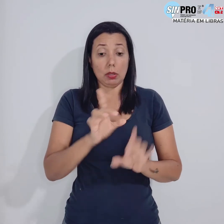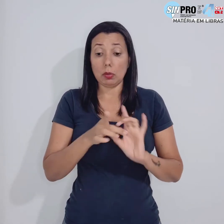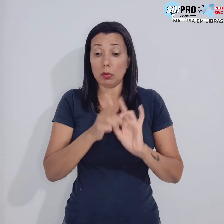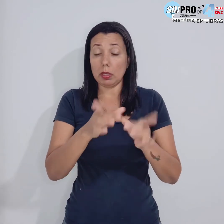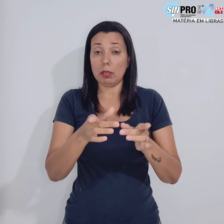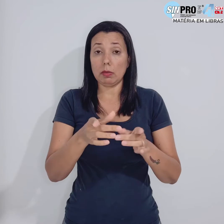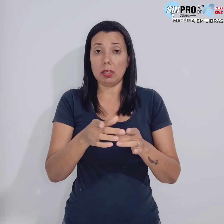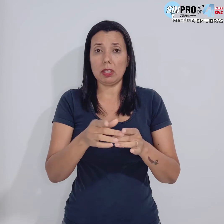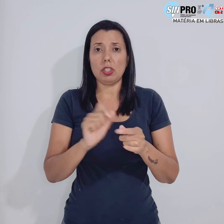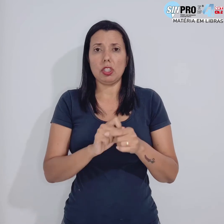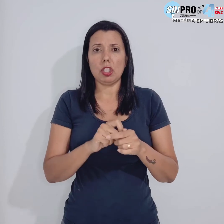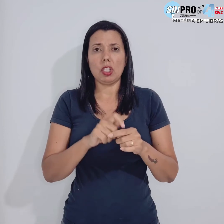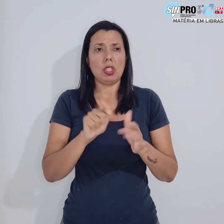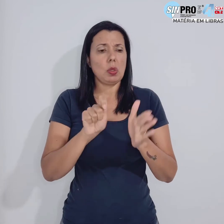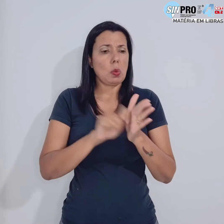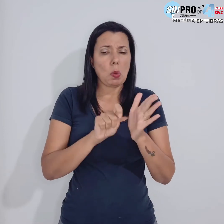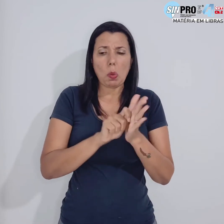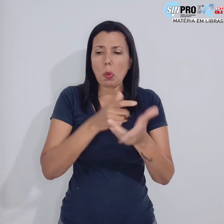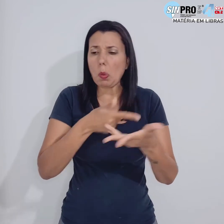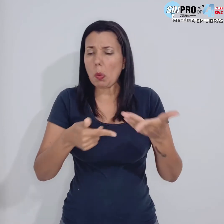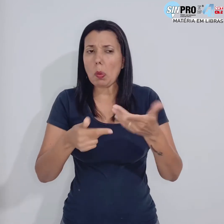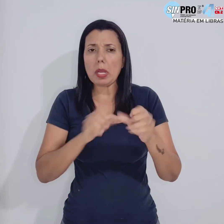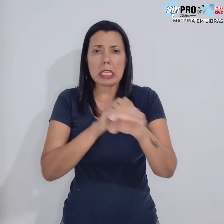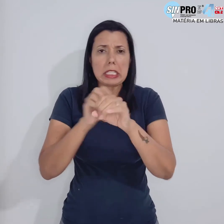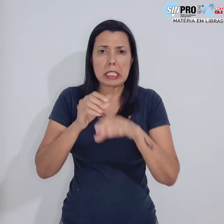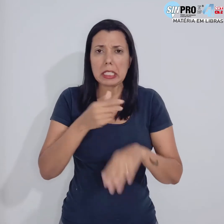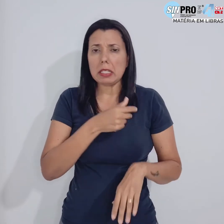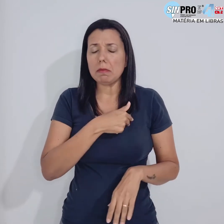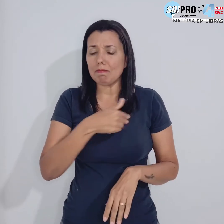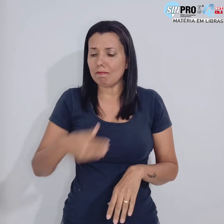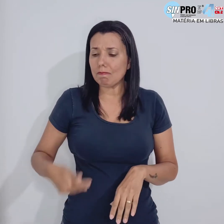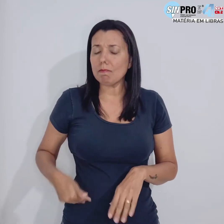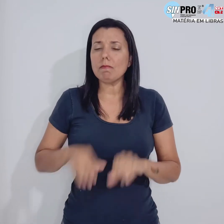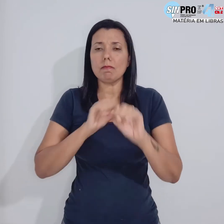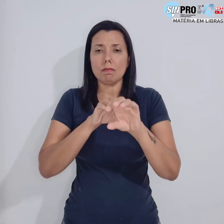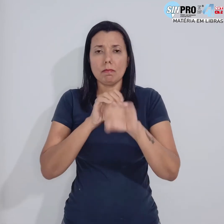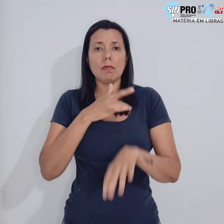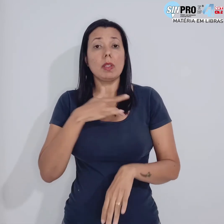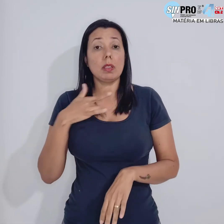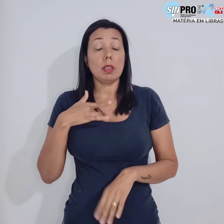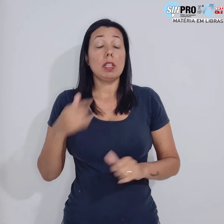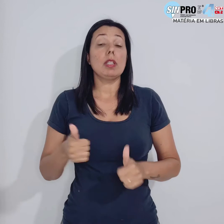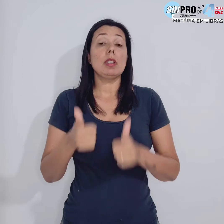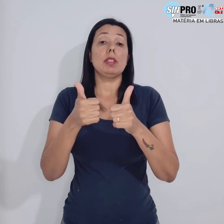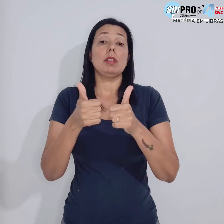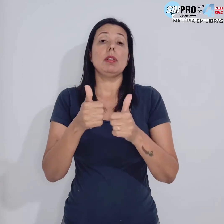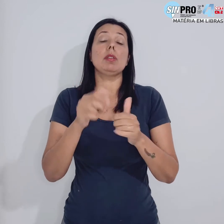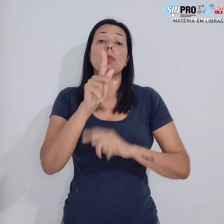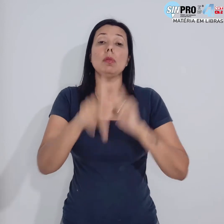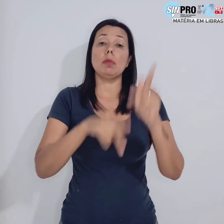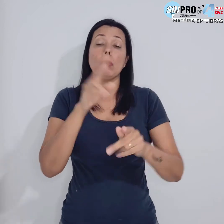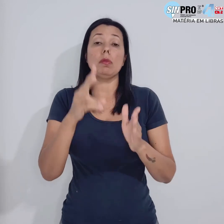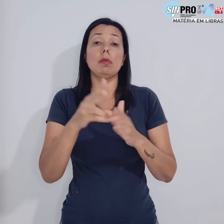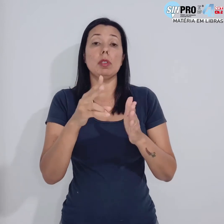sem enfrentamento com o governo, afirma. Ele cita como exemplo o que chama de retomada,